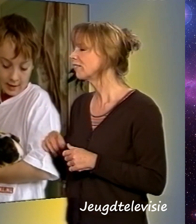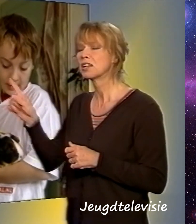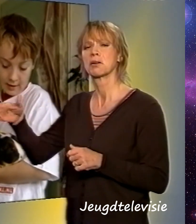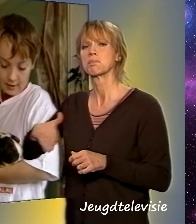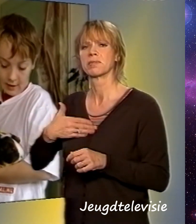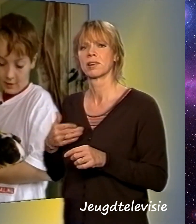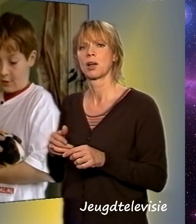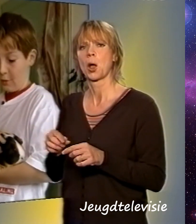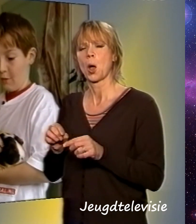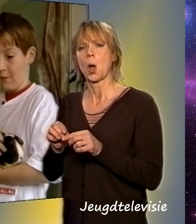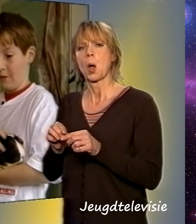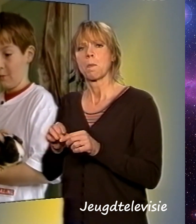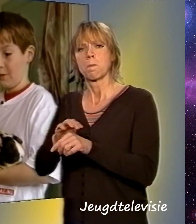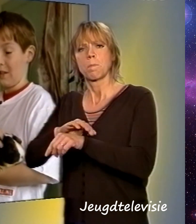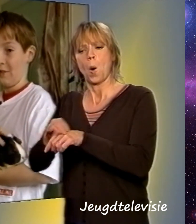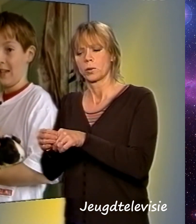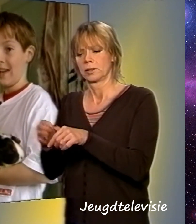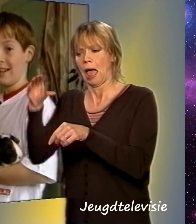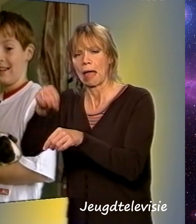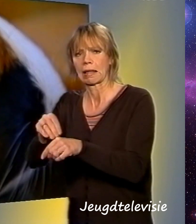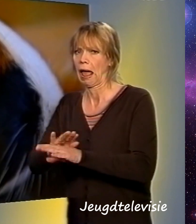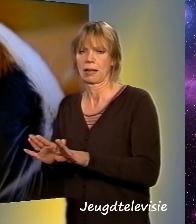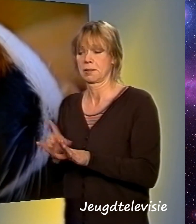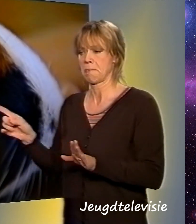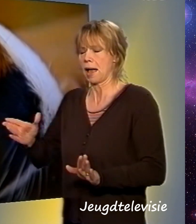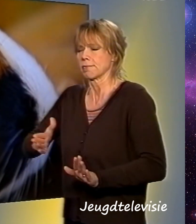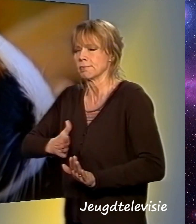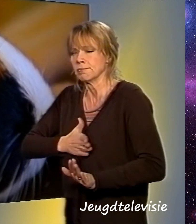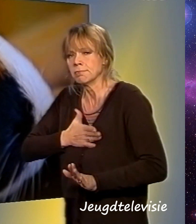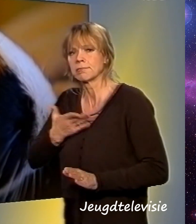en aas is dol op computer en tv kijken